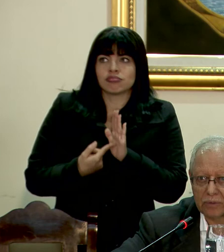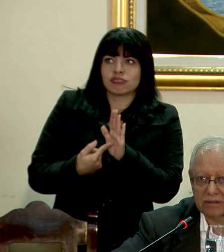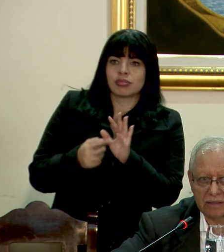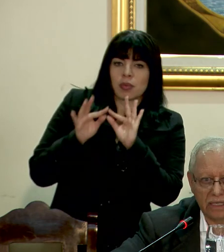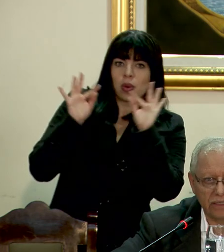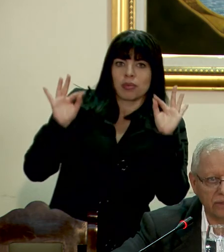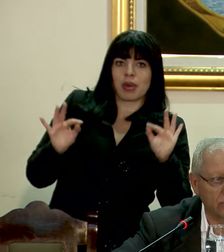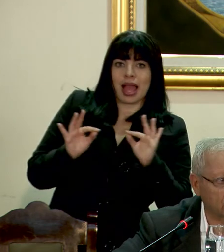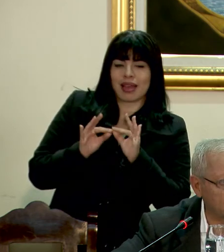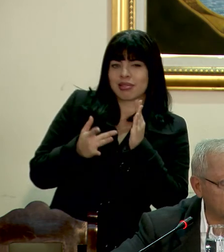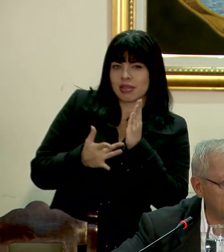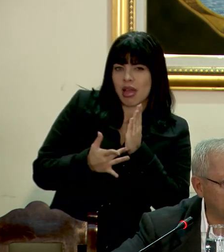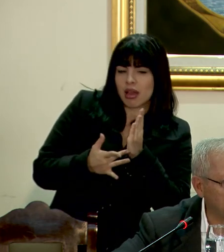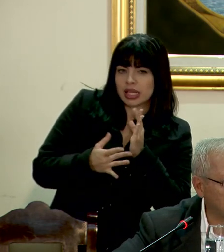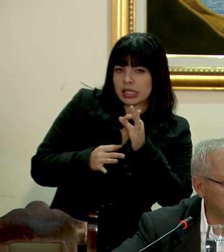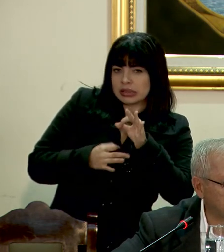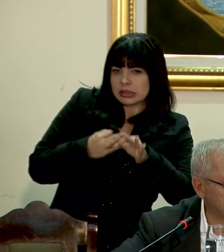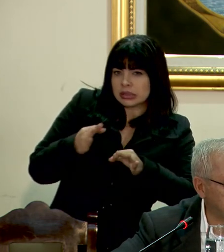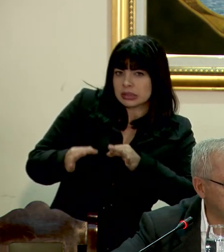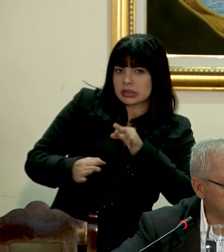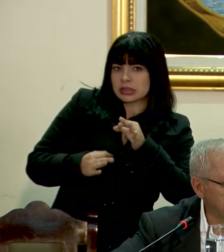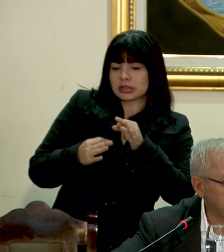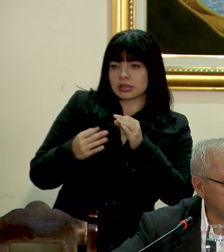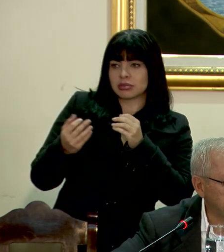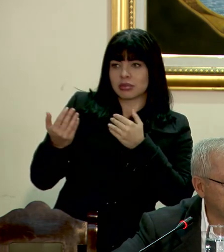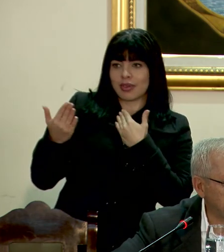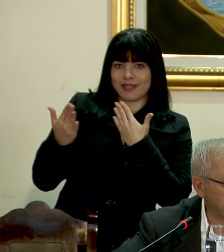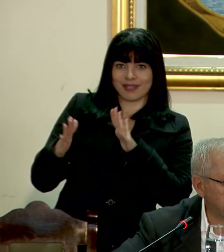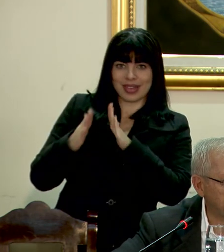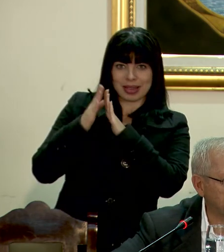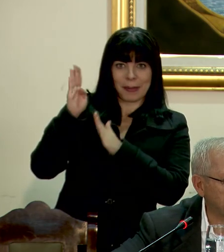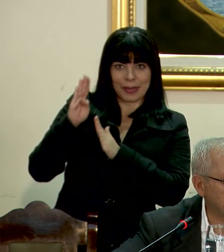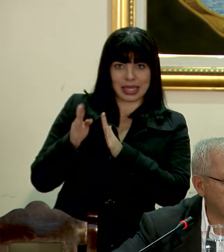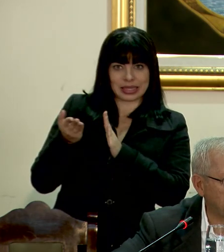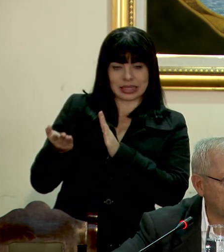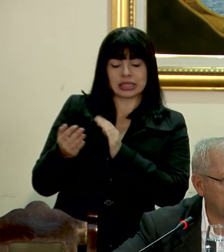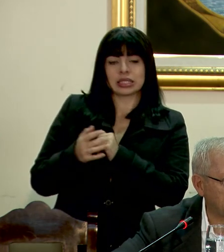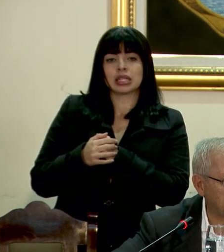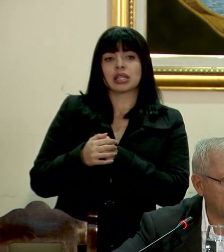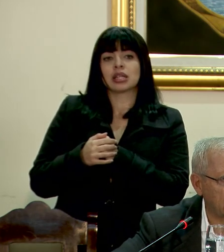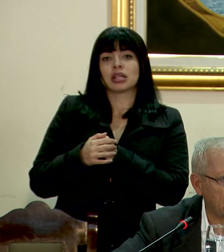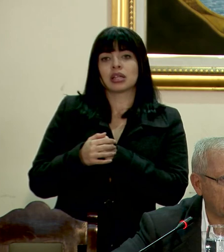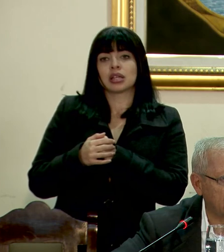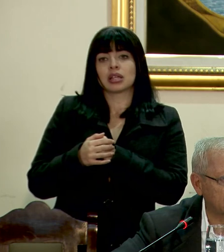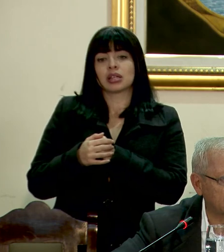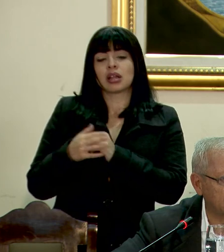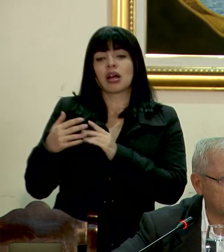el punto de vista técnico con Brasil y que llevó